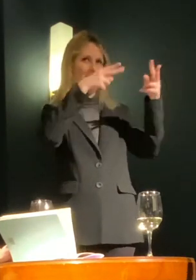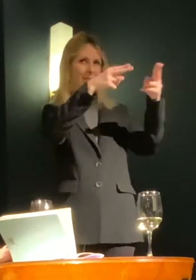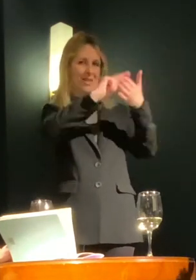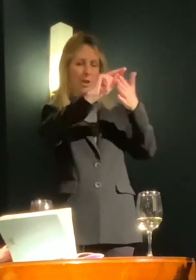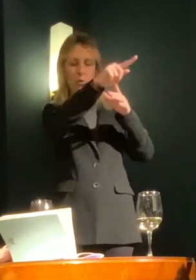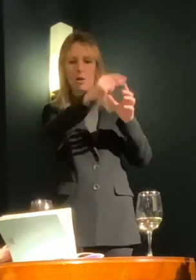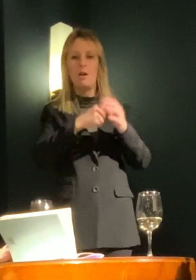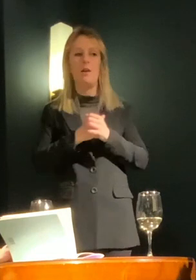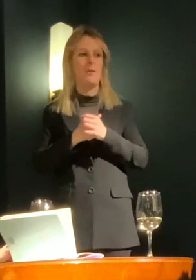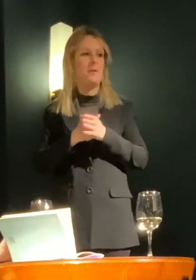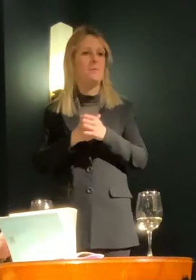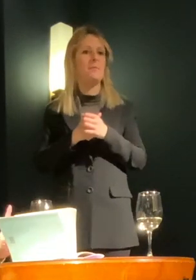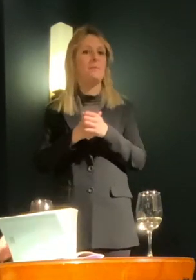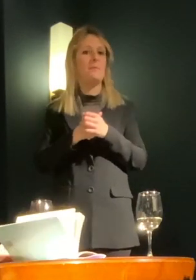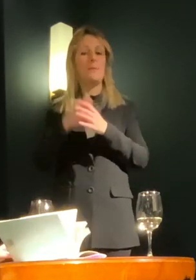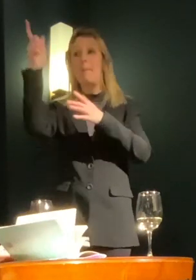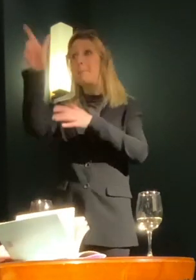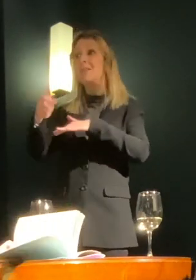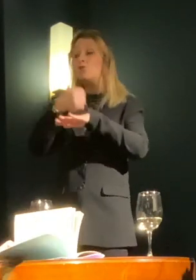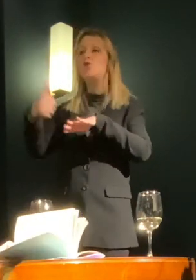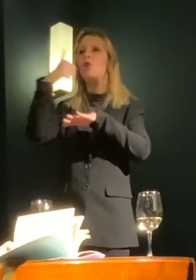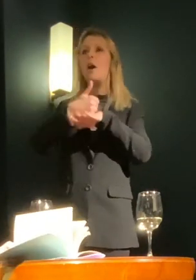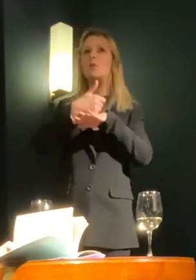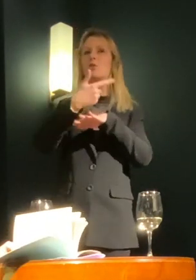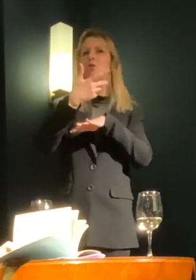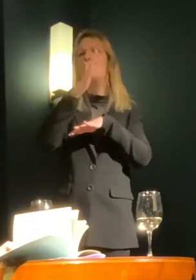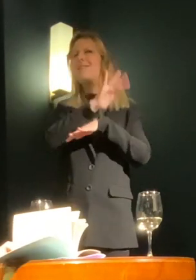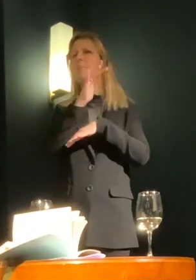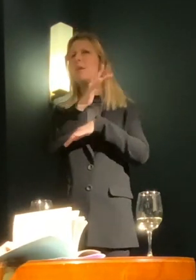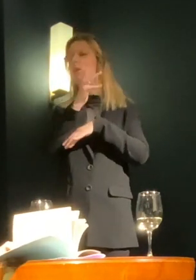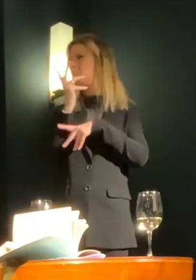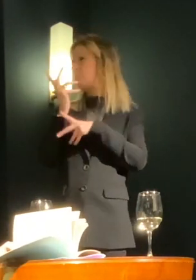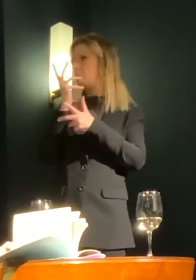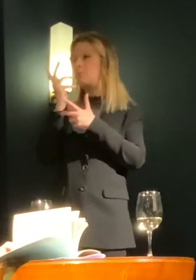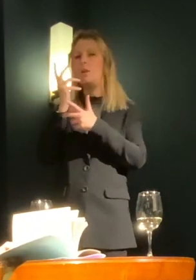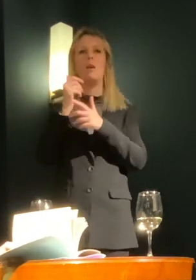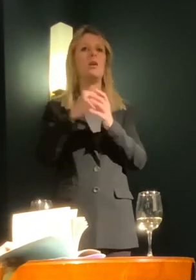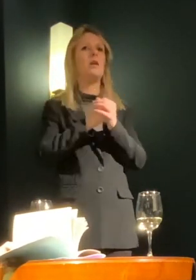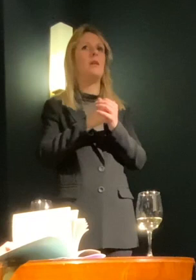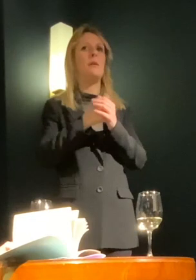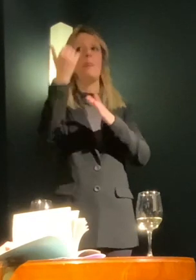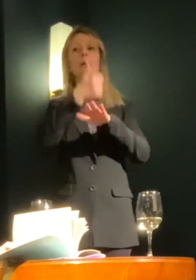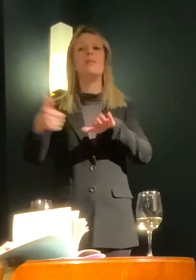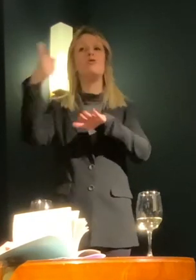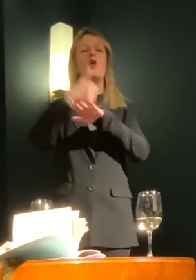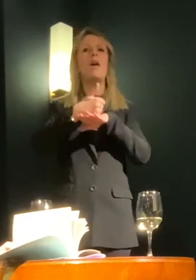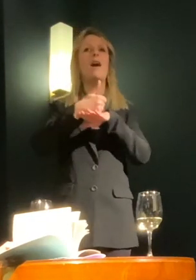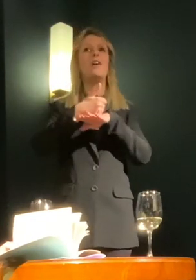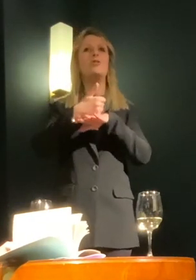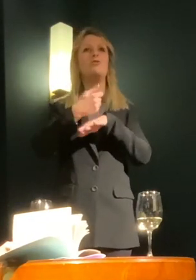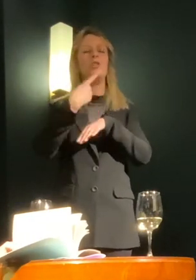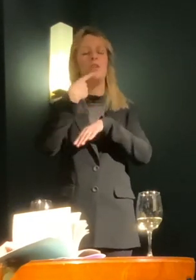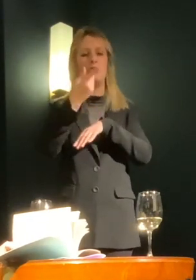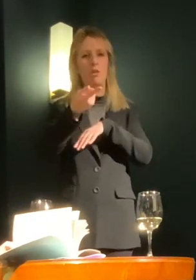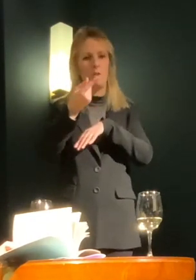così sembra una cosa da malati, però i personaggi a un certo punto fanno delle cose che tu dici: non era previsto che facessi